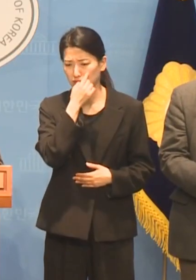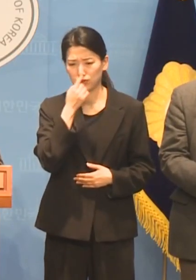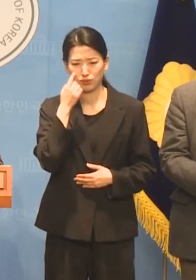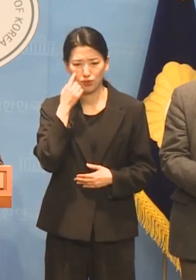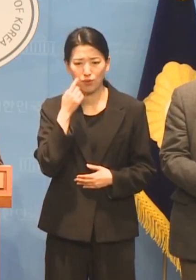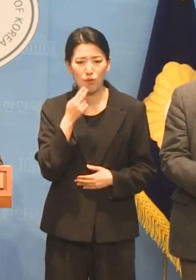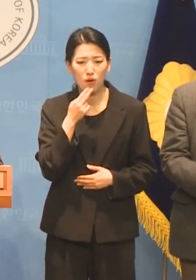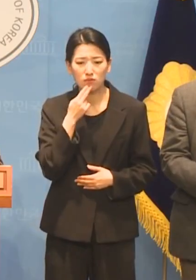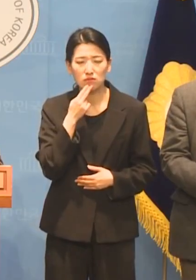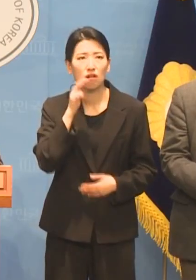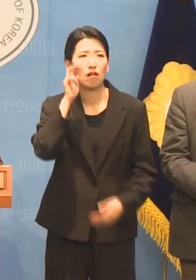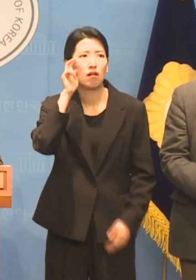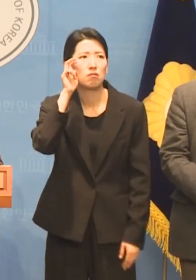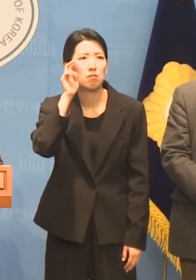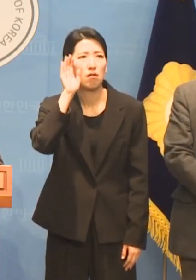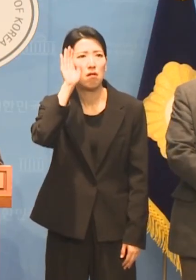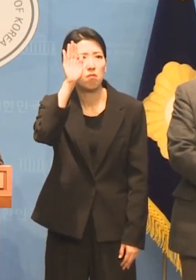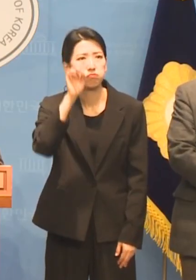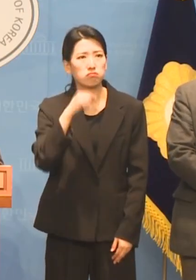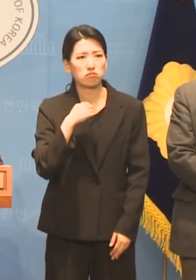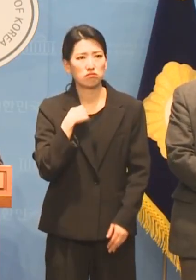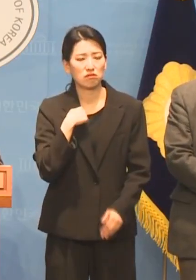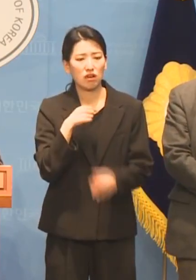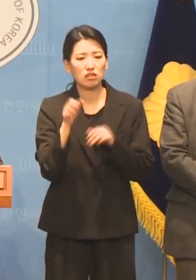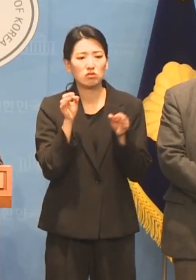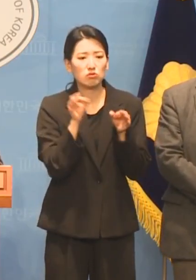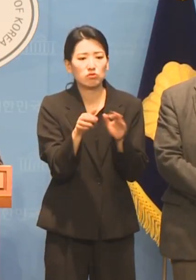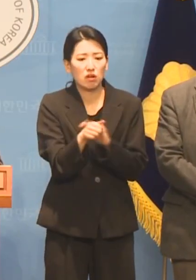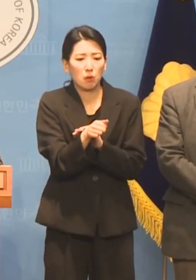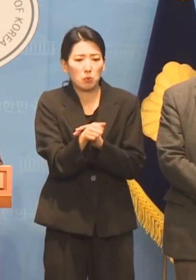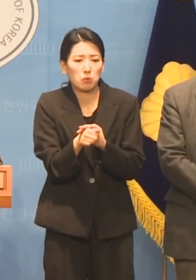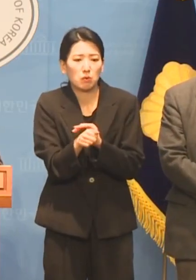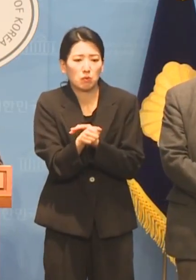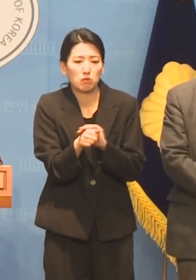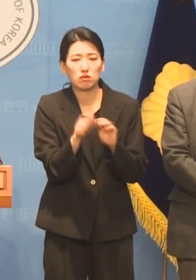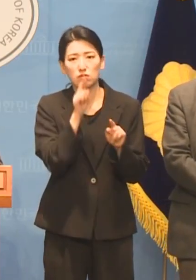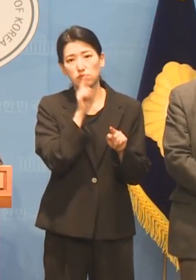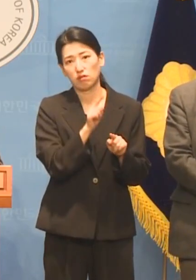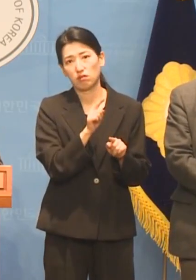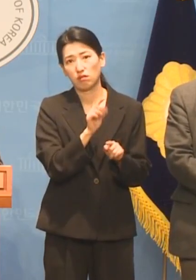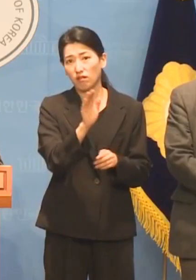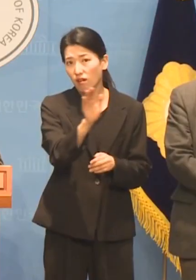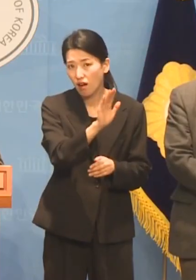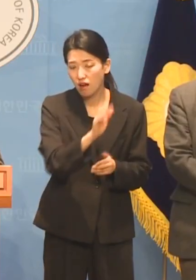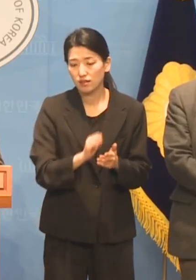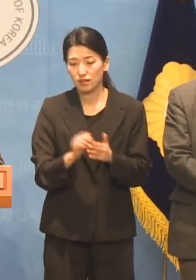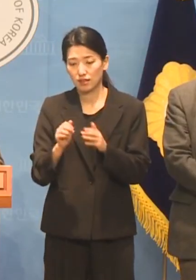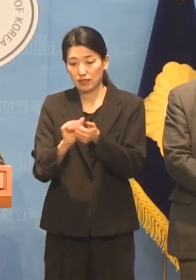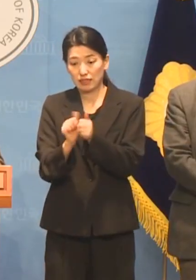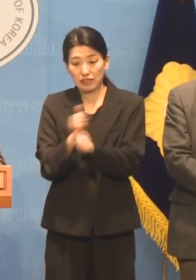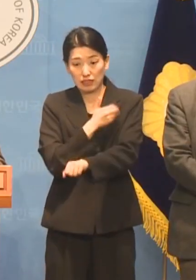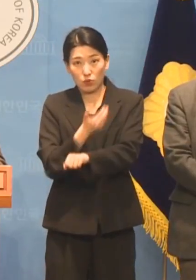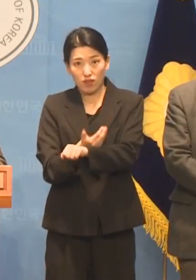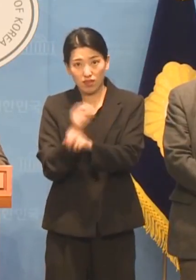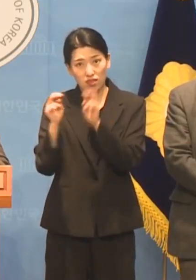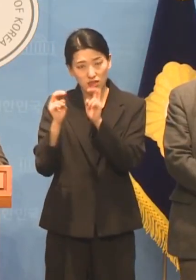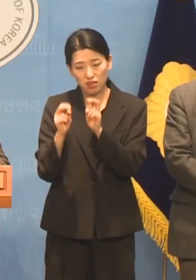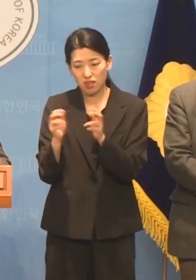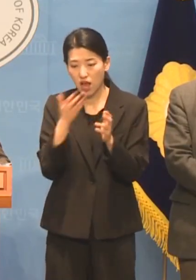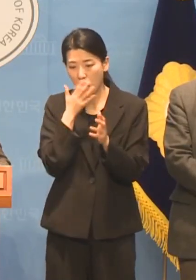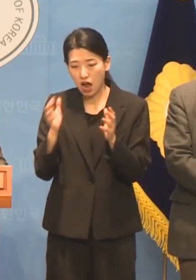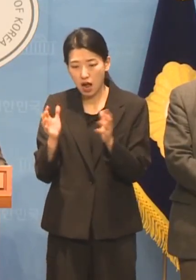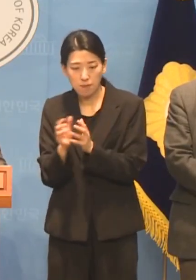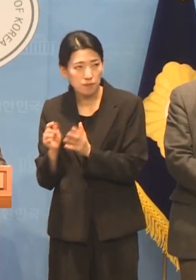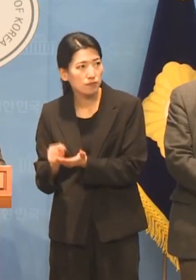막연한 우려 제기에 불과합니다. 증권 관련 집단 소송의 경우에도 입법 논의 과정에서